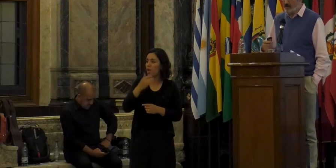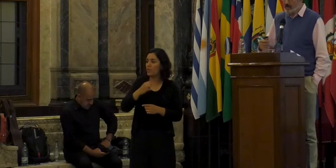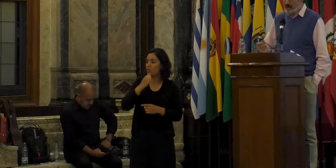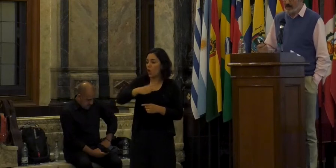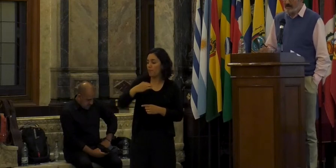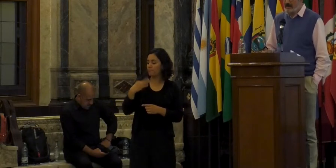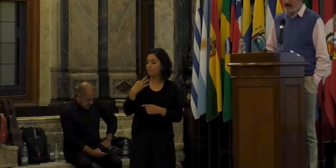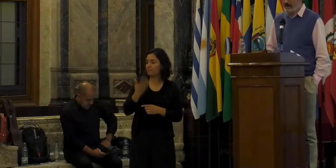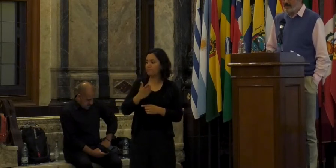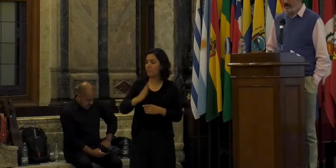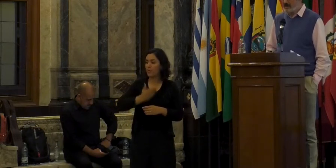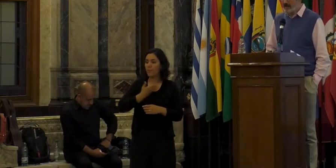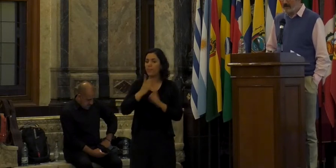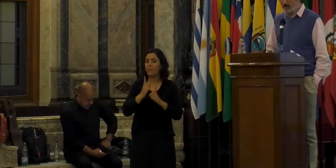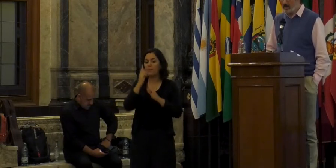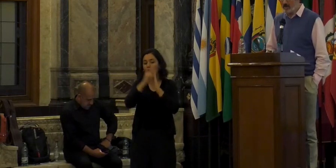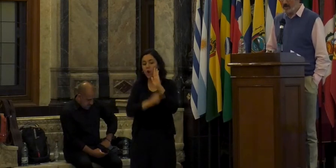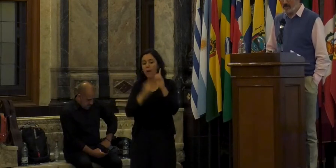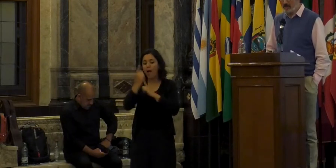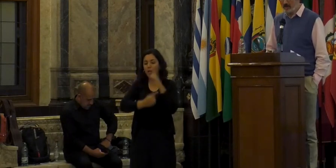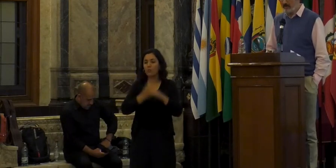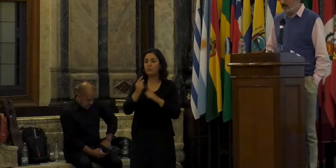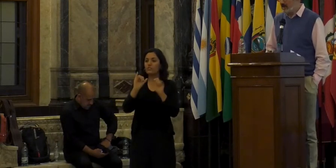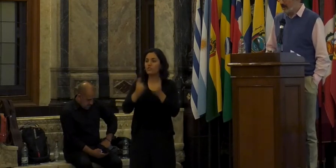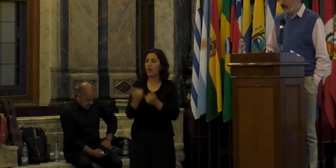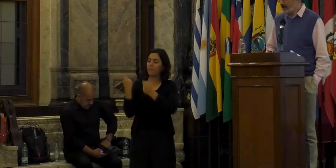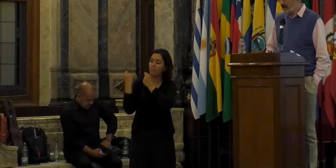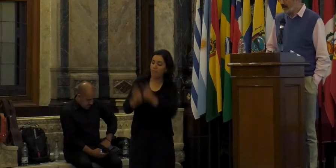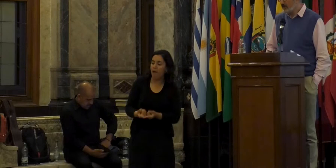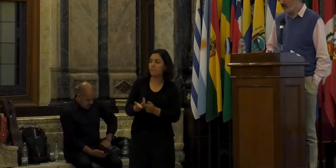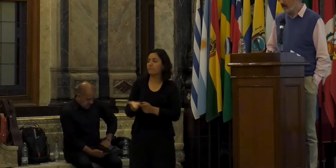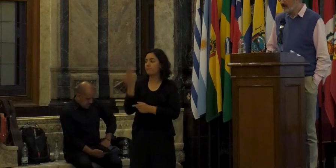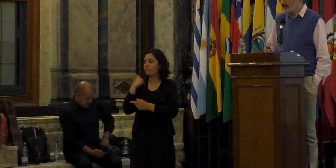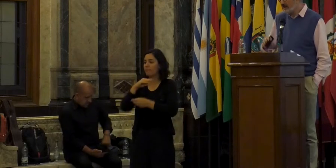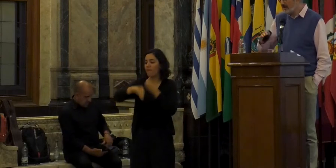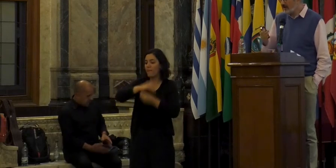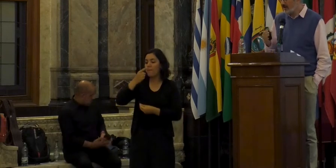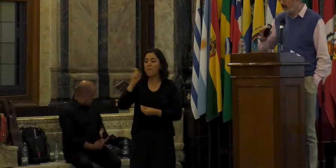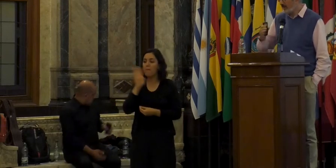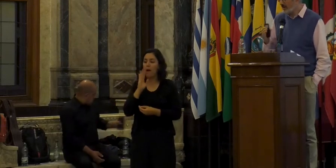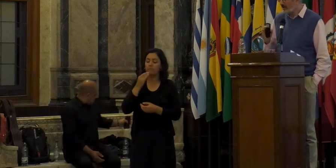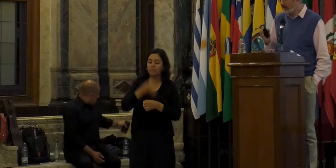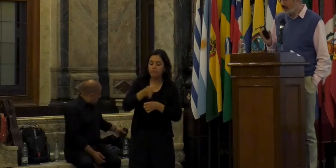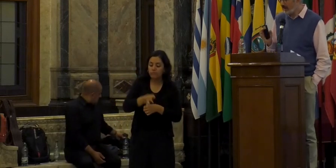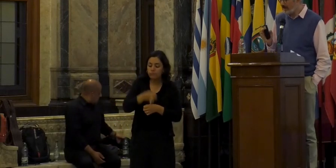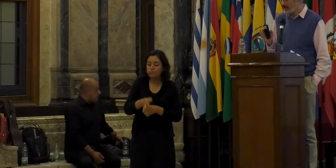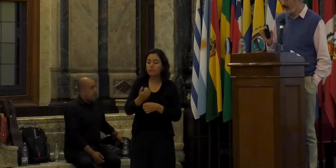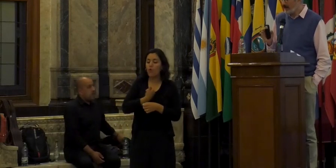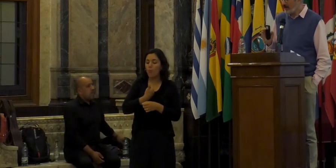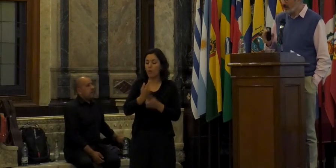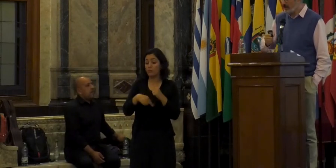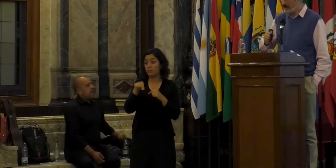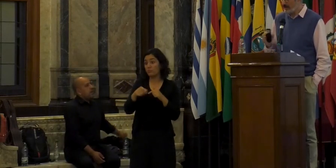con las normas que le vienen dadas por la familia de referencia. Los padres, en ese sentido, hacen una figura siempre